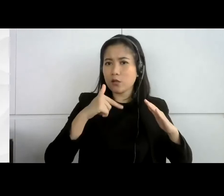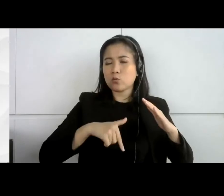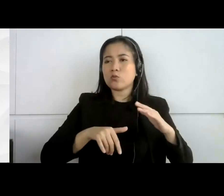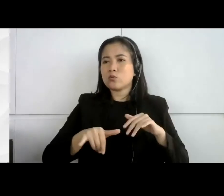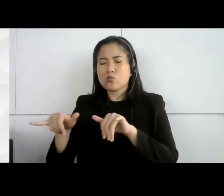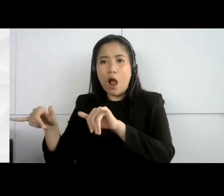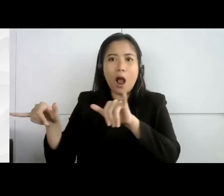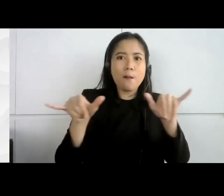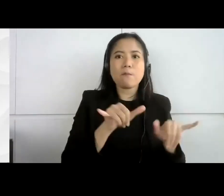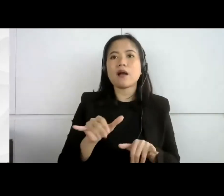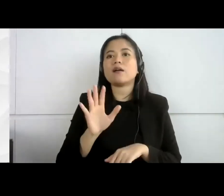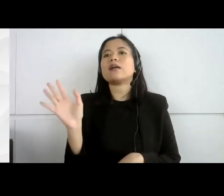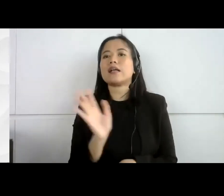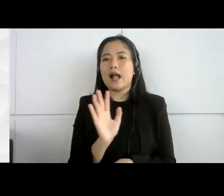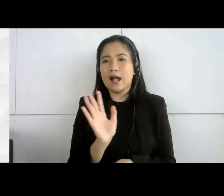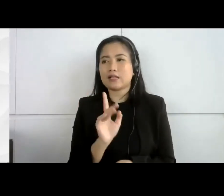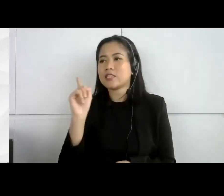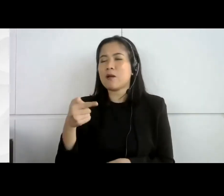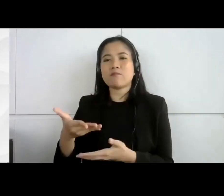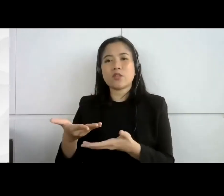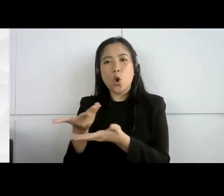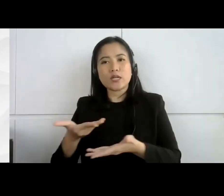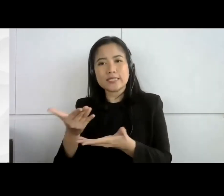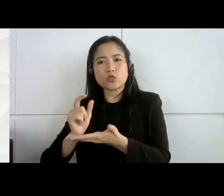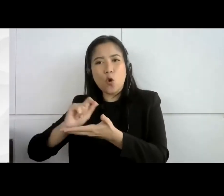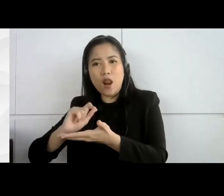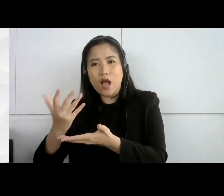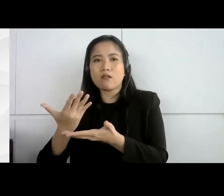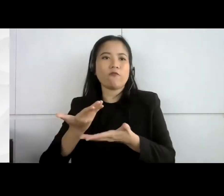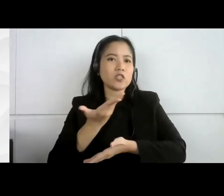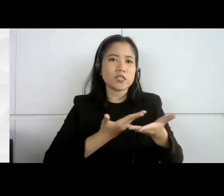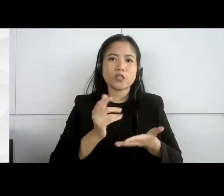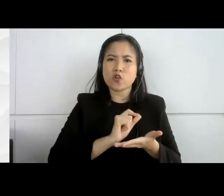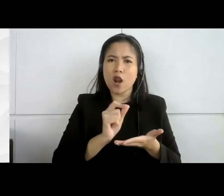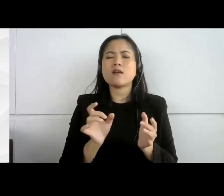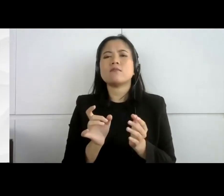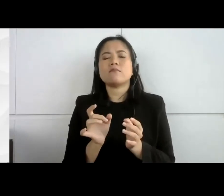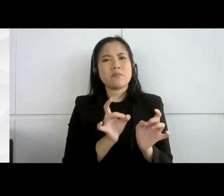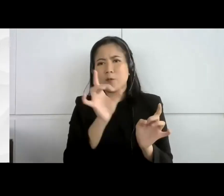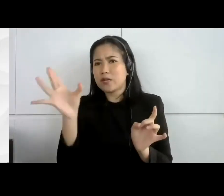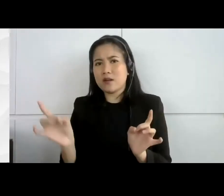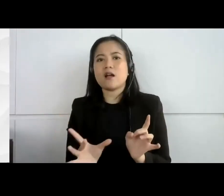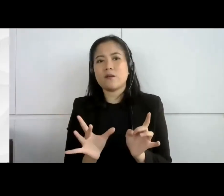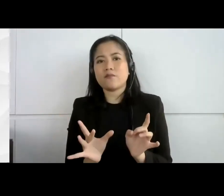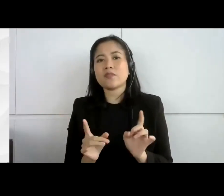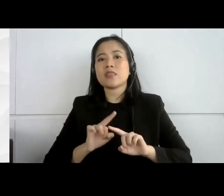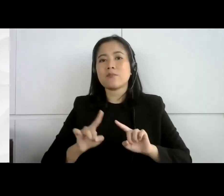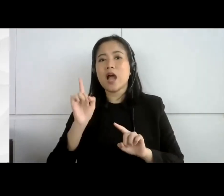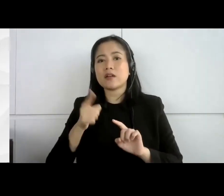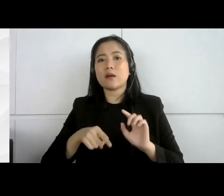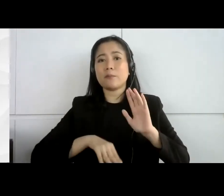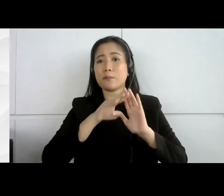Karena kondisi serta fasilitas sekolah juga tidak sama rata. Namun ada kebijakan bagi